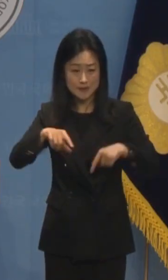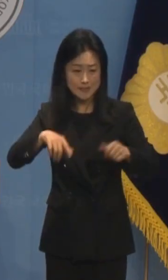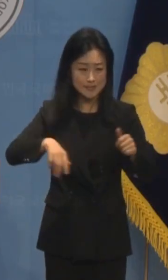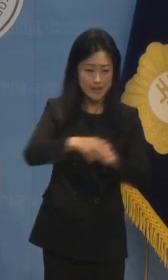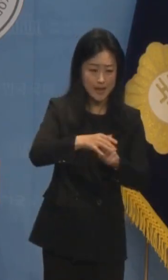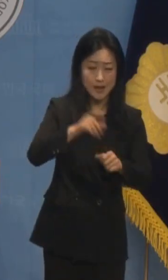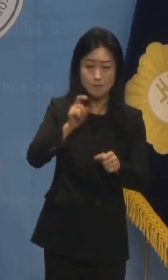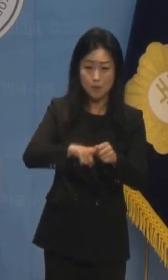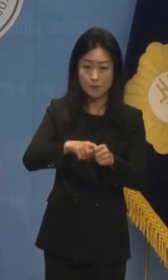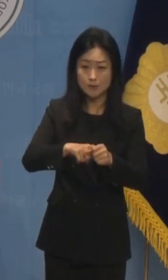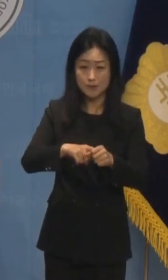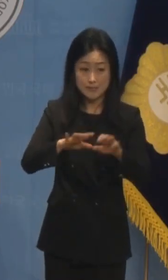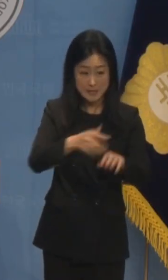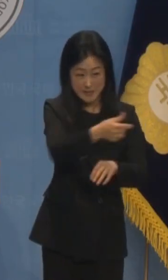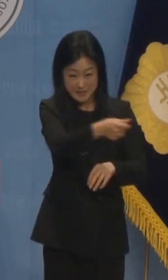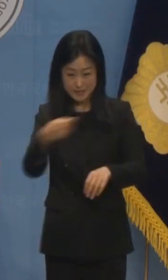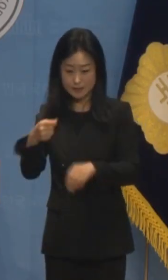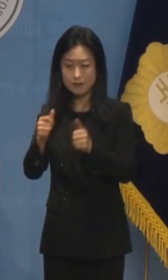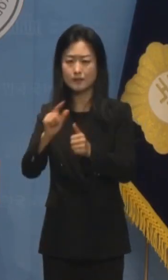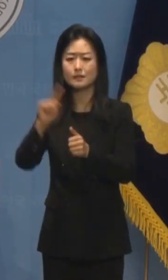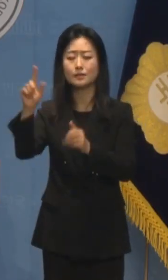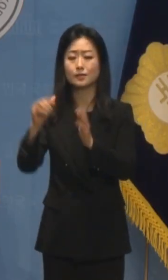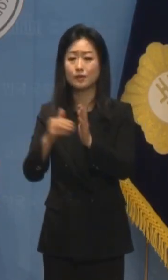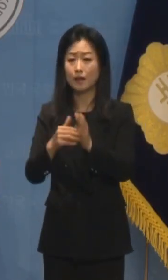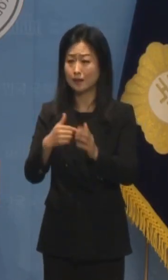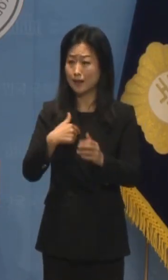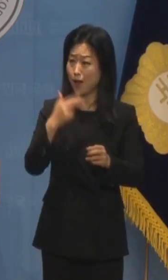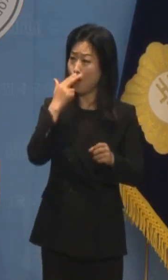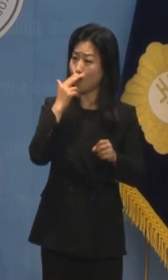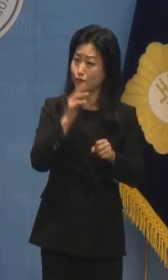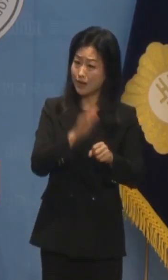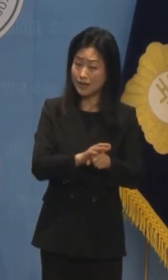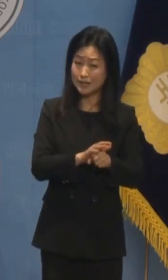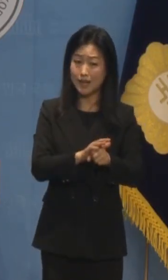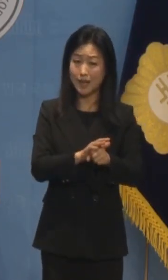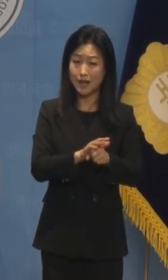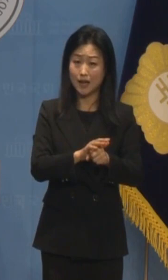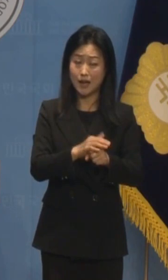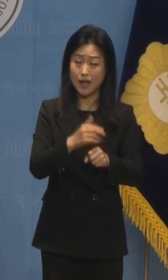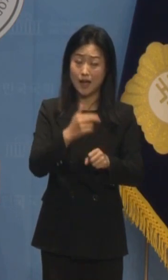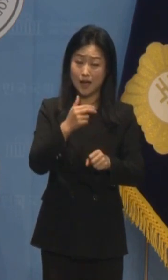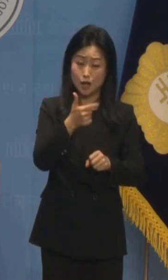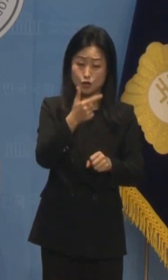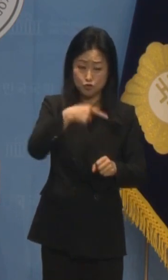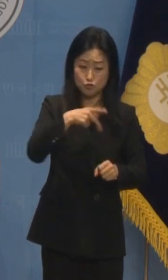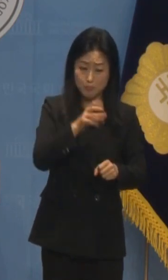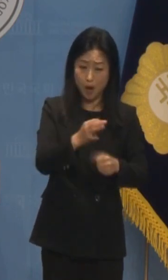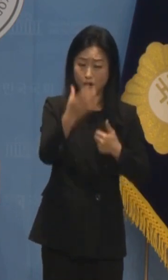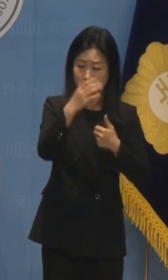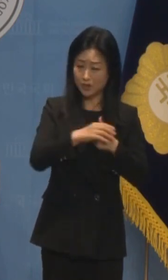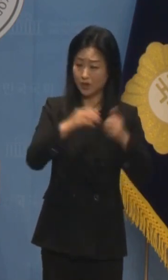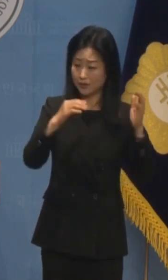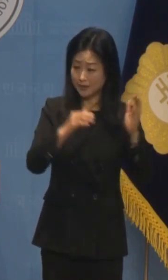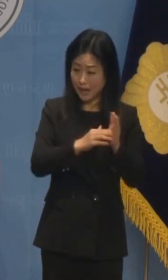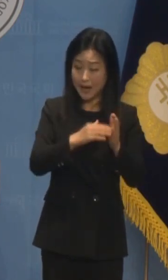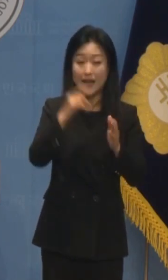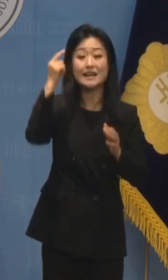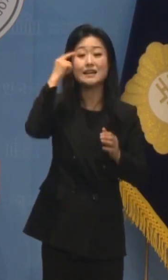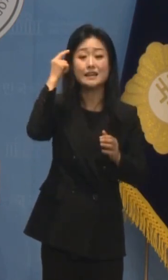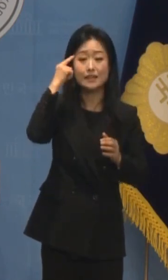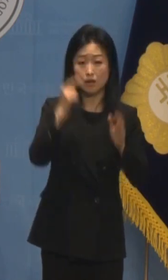2018년 공직선거법 사건은 나는 억울하다는 취지로 누명을 썼다고 말했기 때문에